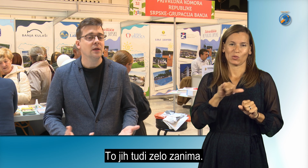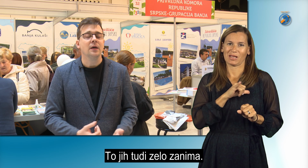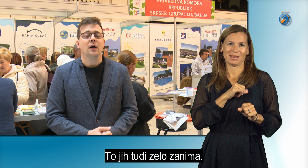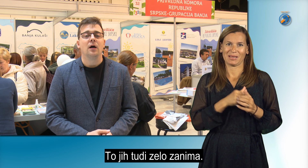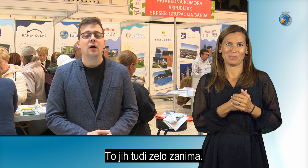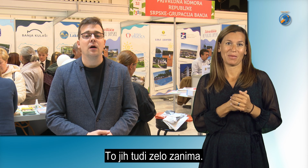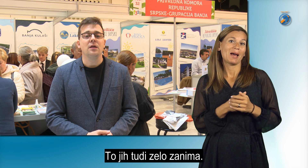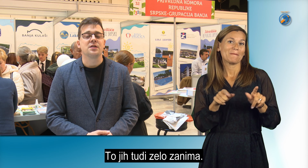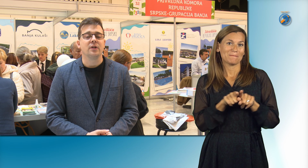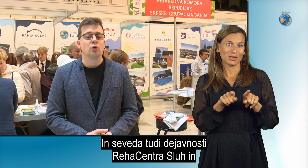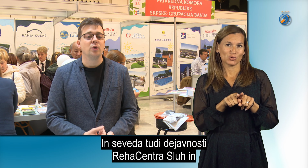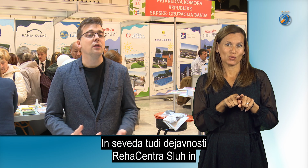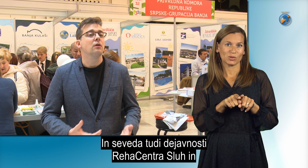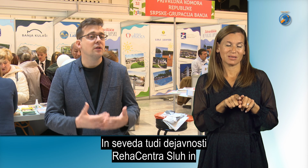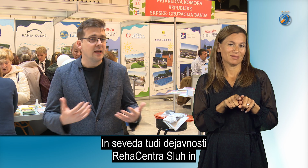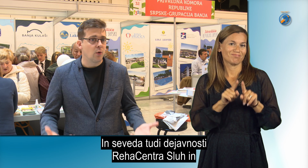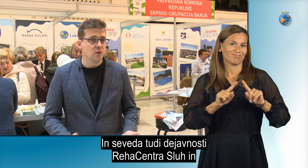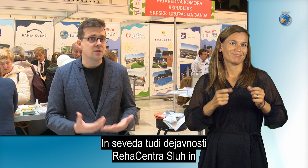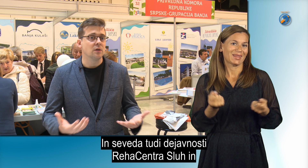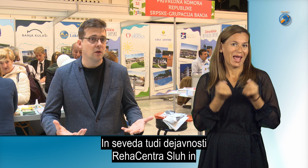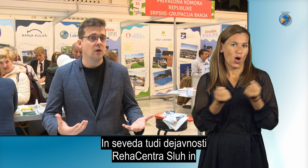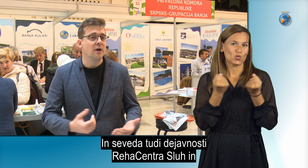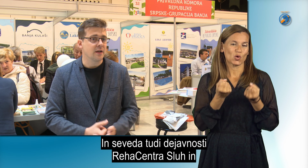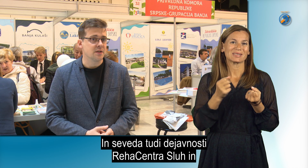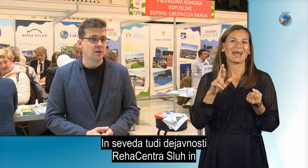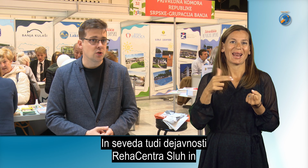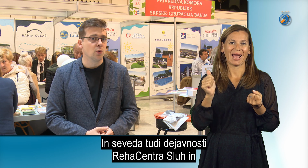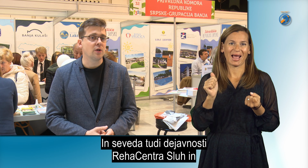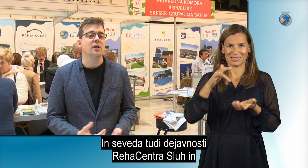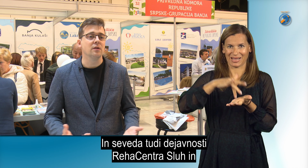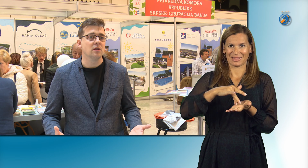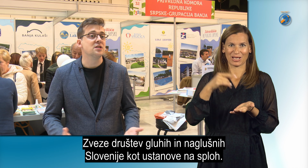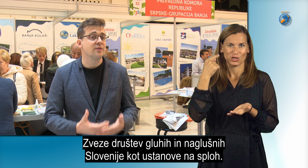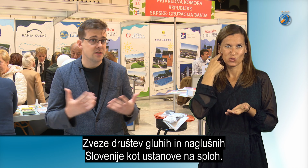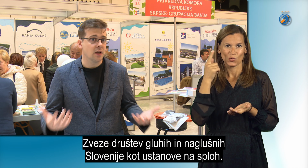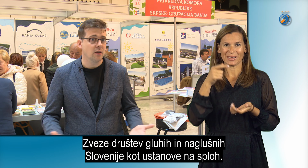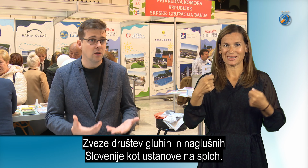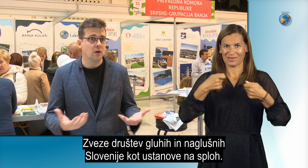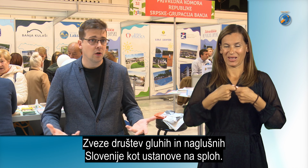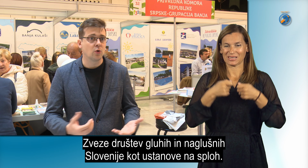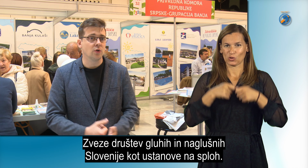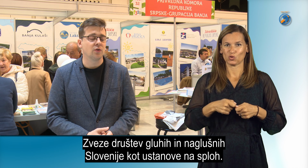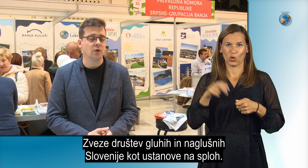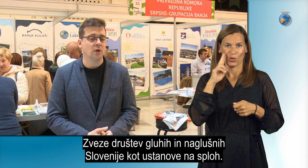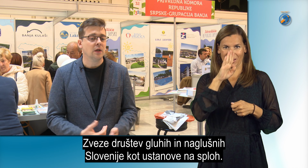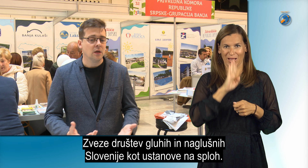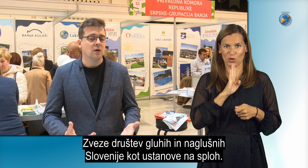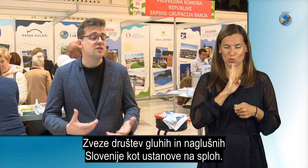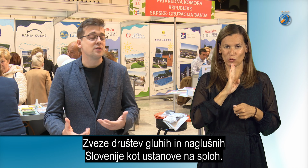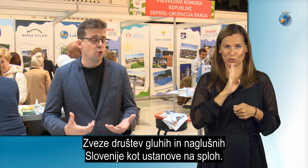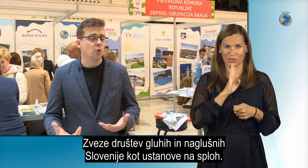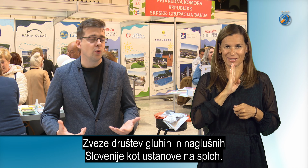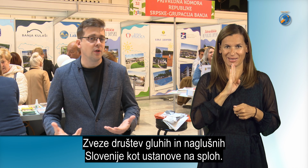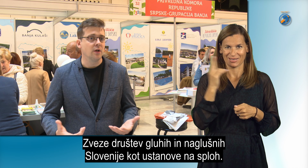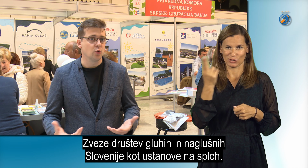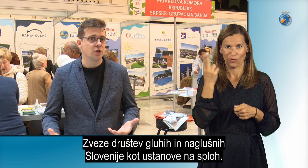zanima. In seveda tudi dejavnost Reha centra Sluh in zveze kot